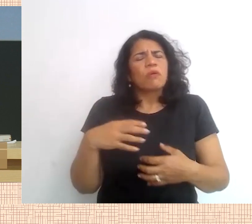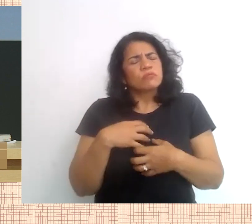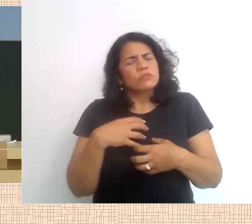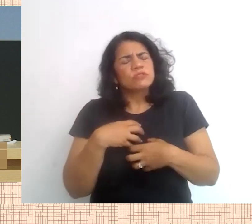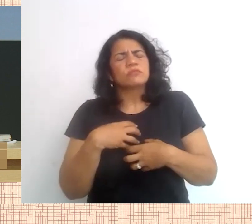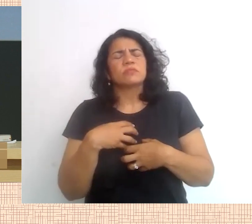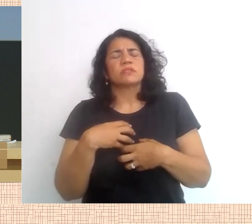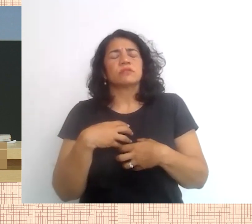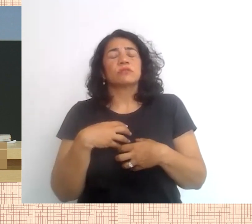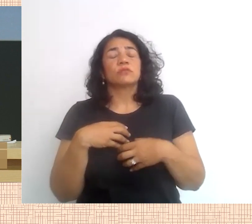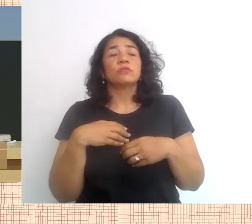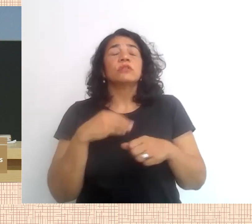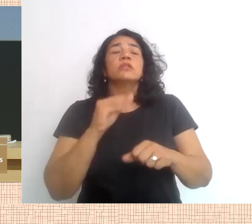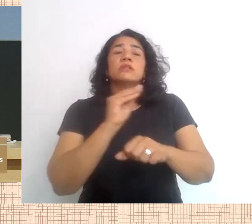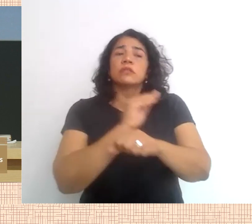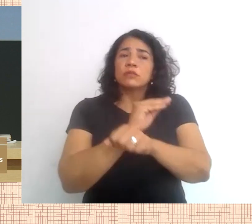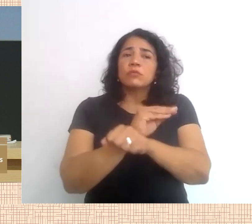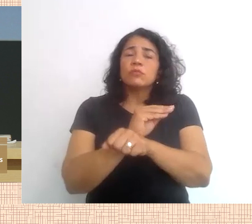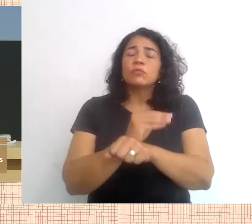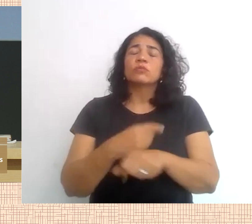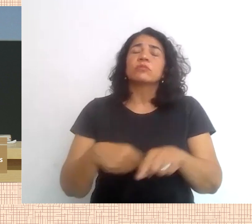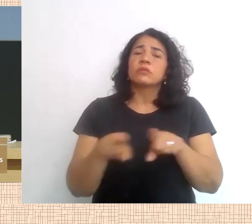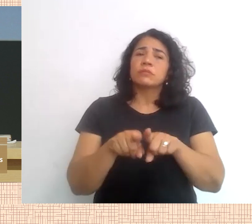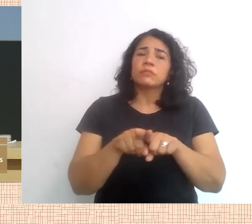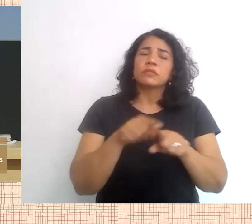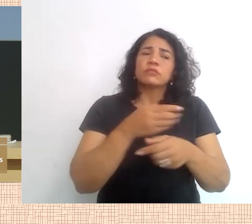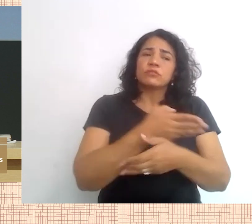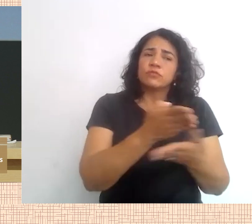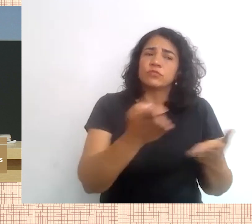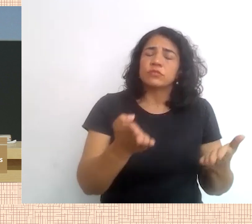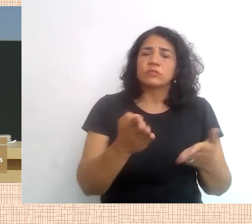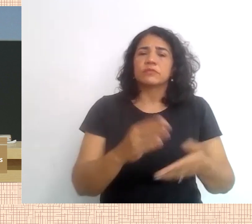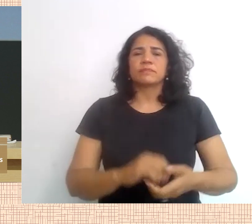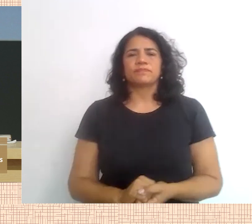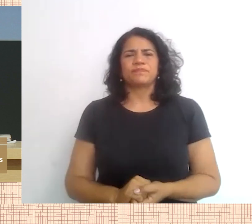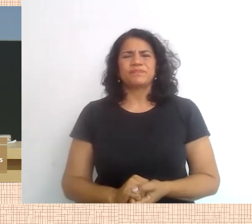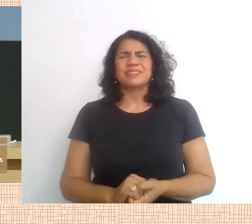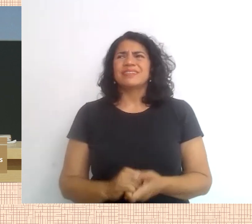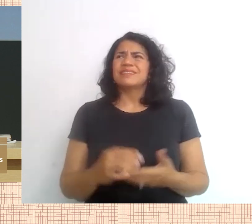interesses. Irmãos, é incrível. Paulo tinha tantos